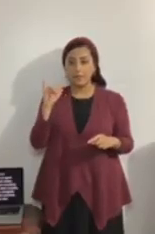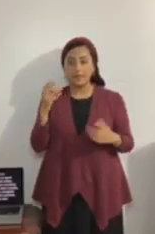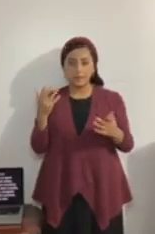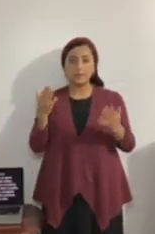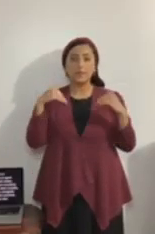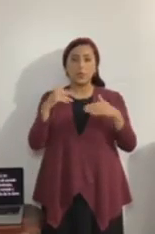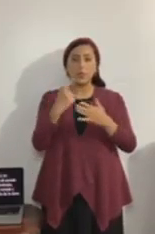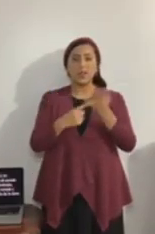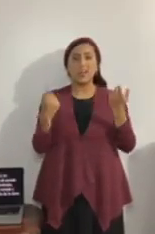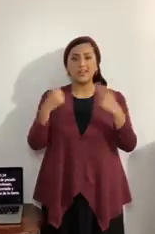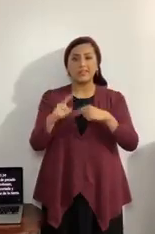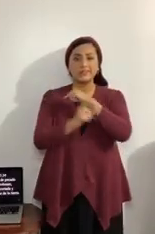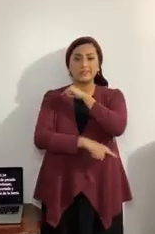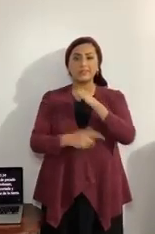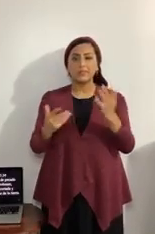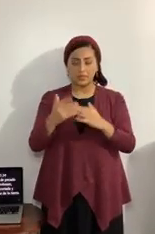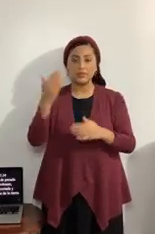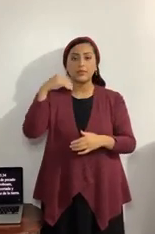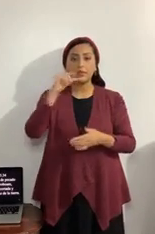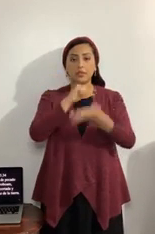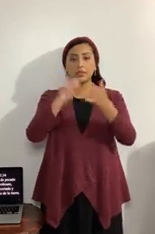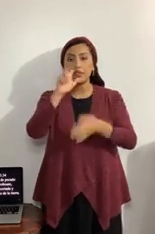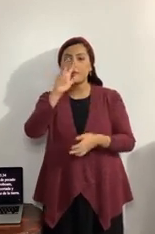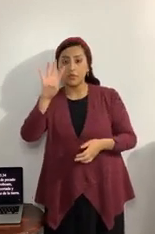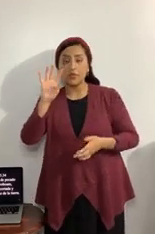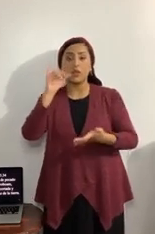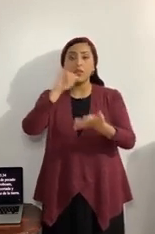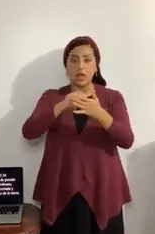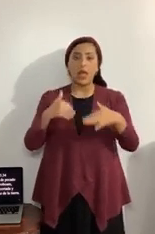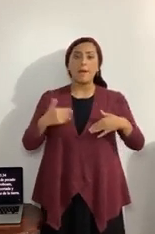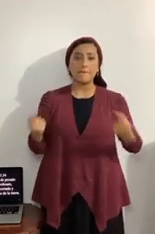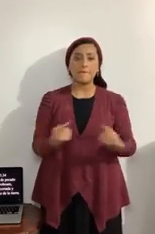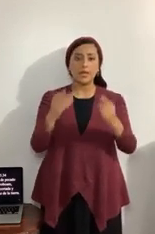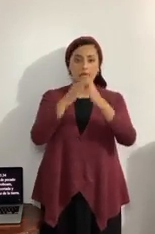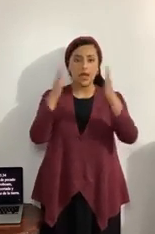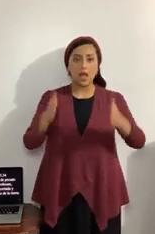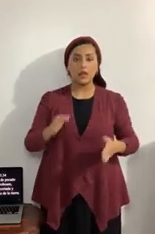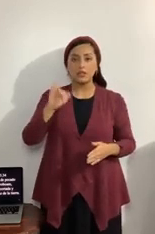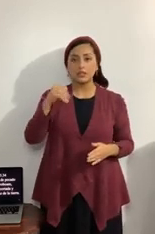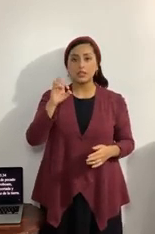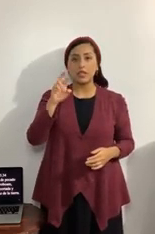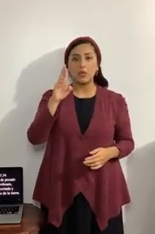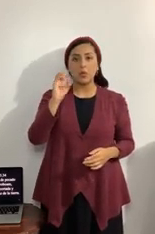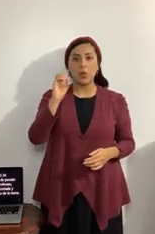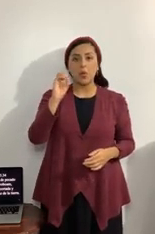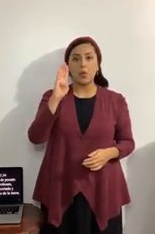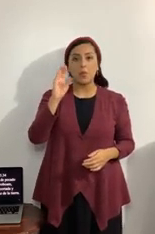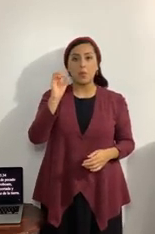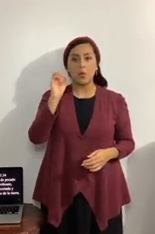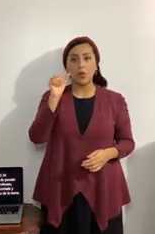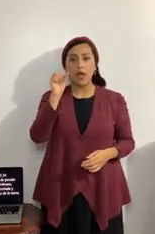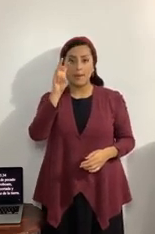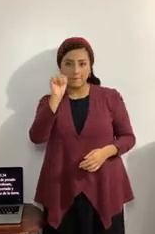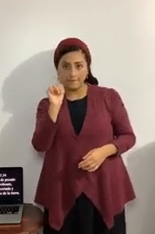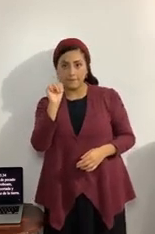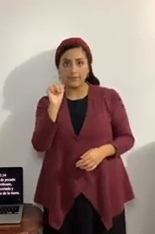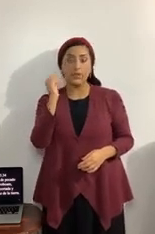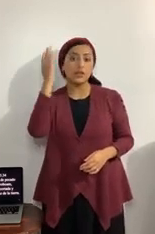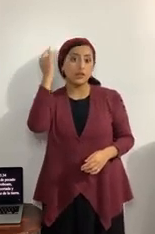34. ¿Sí lo tienes? Y esto fue causa de pecado a la casa de Jeroboam, por lo cual fue